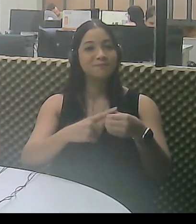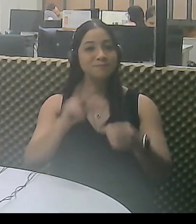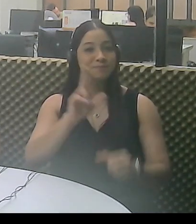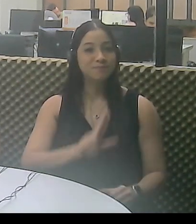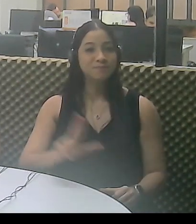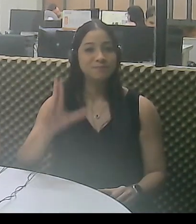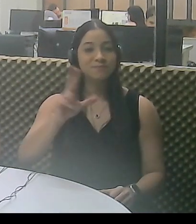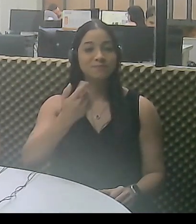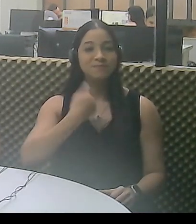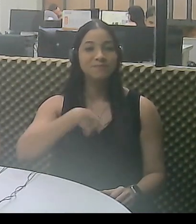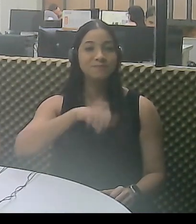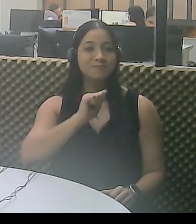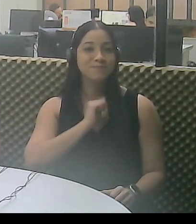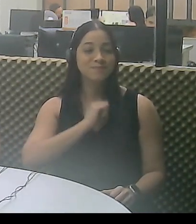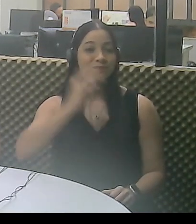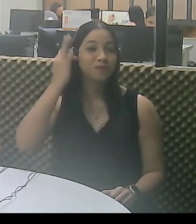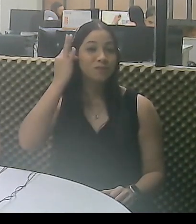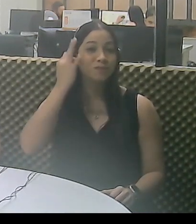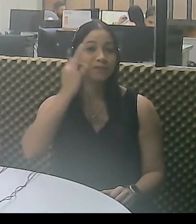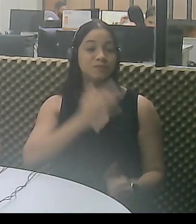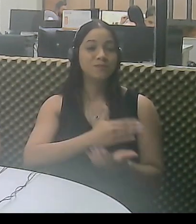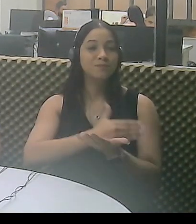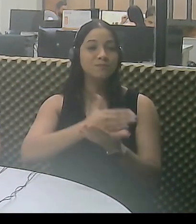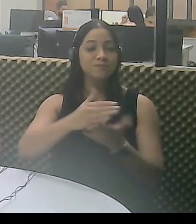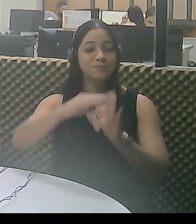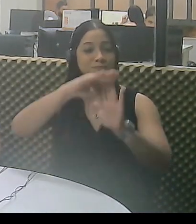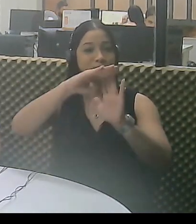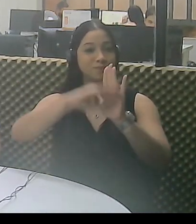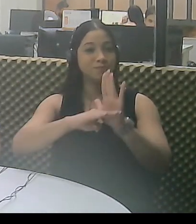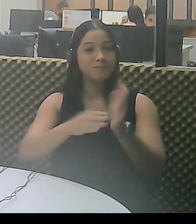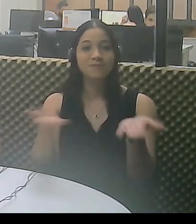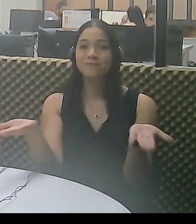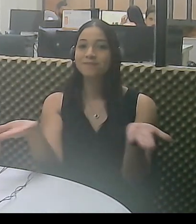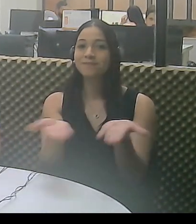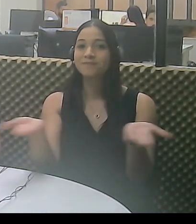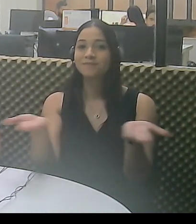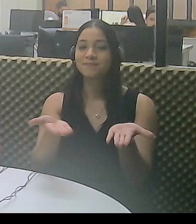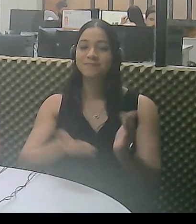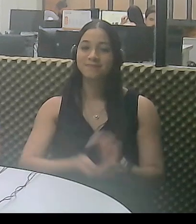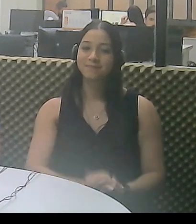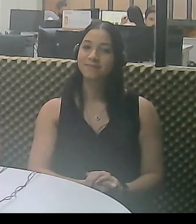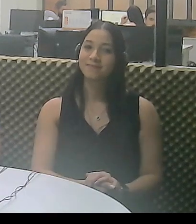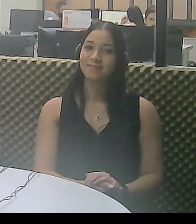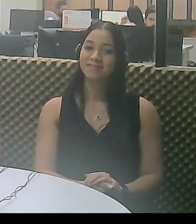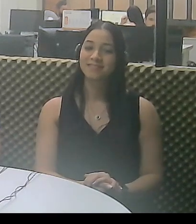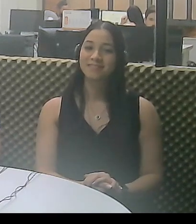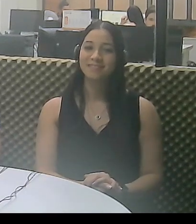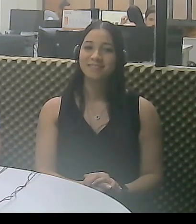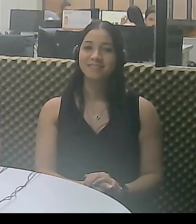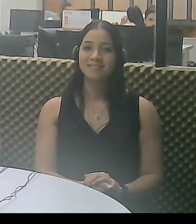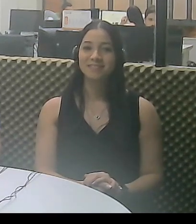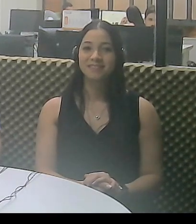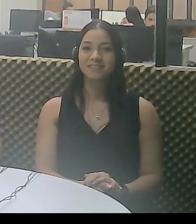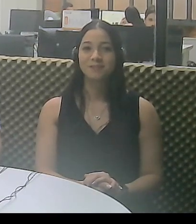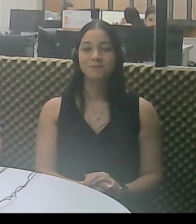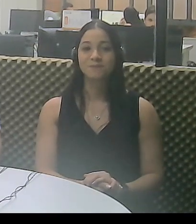em Uberlândia. Eu sou o Fernando Cássio e começamos com os destaques da edição de hoje.